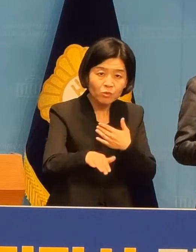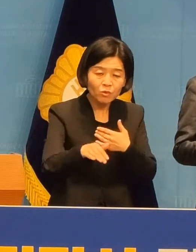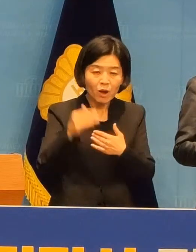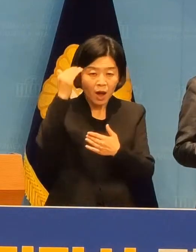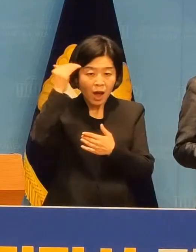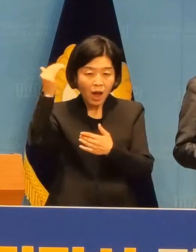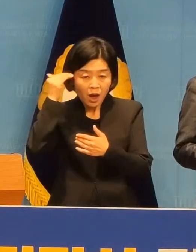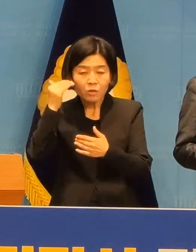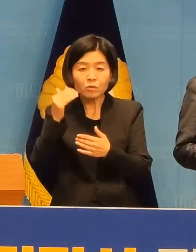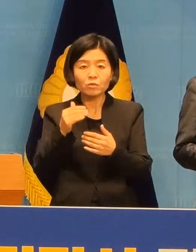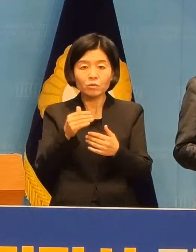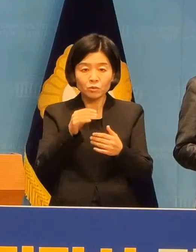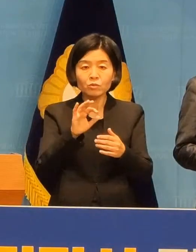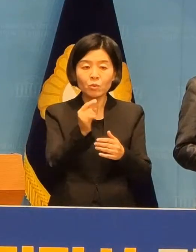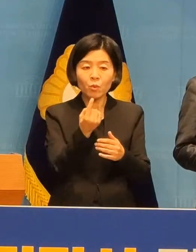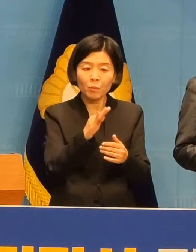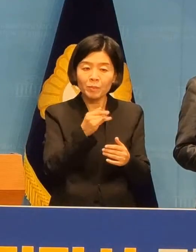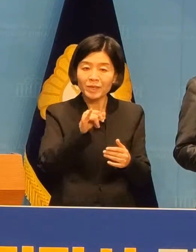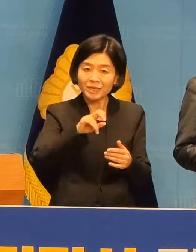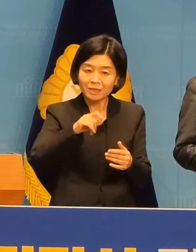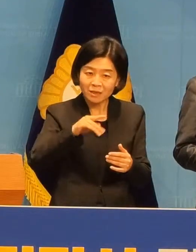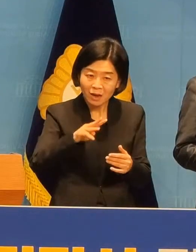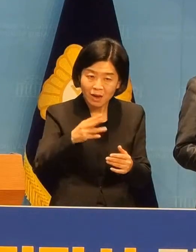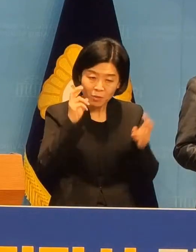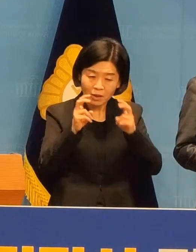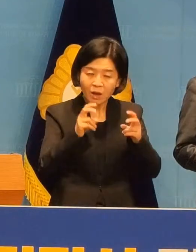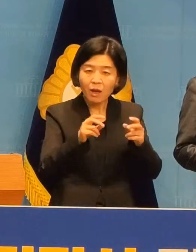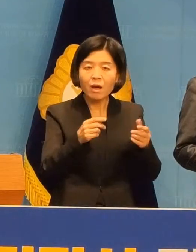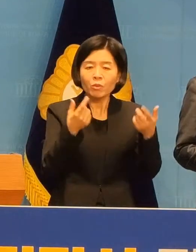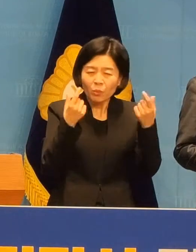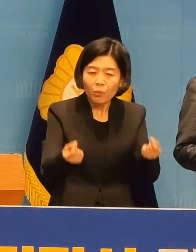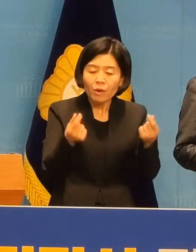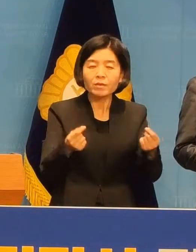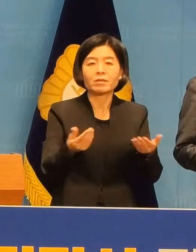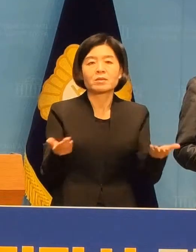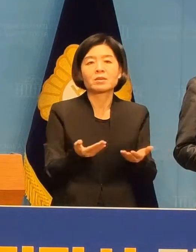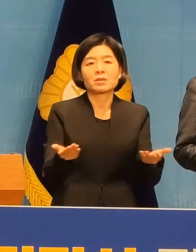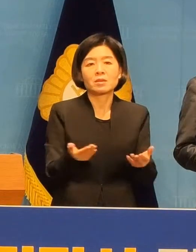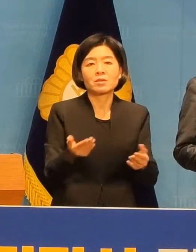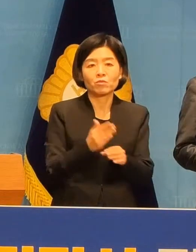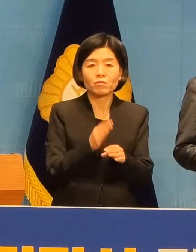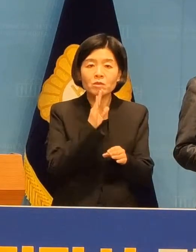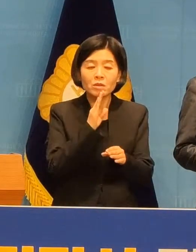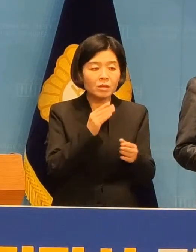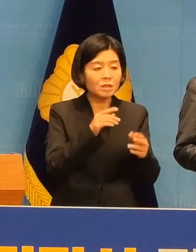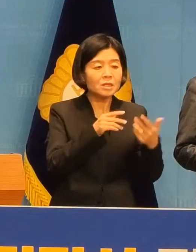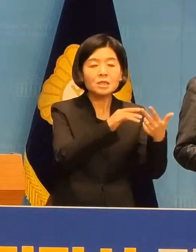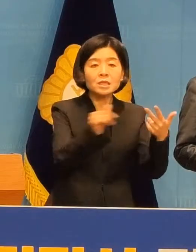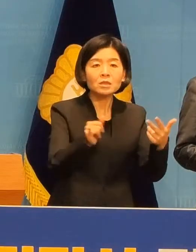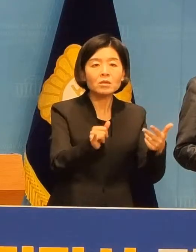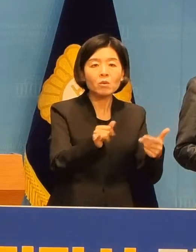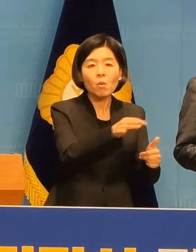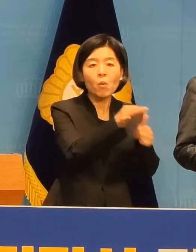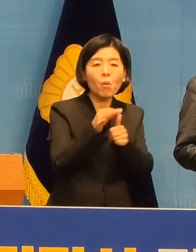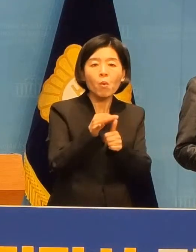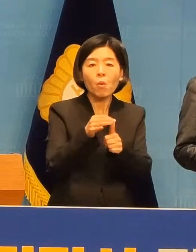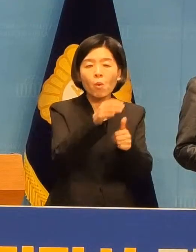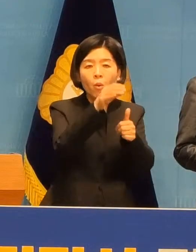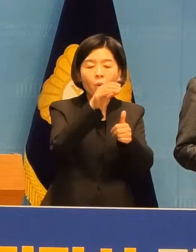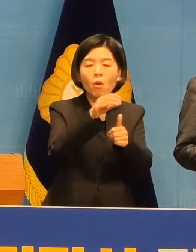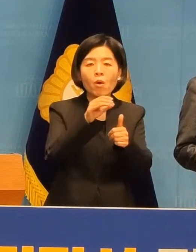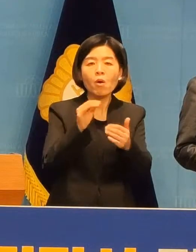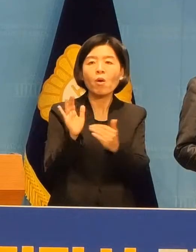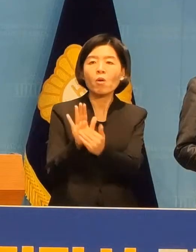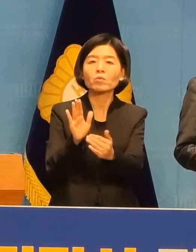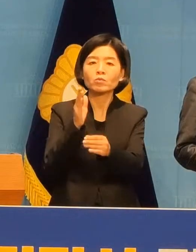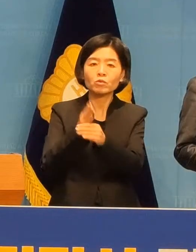한국옵티칼과 동종 제품을 생산하고 있음에도 해고된 노동자 최종 7인에 대한 고용 승계를 거부하고 있습니다. 이는 엄연히